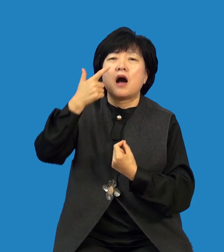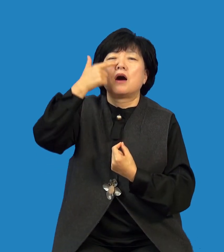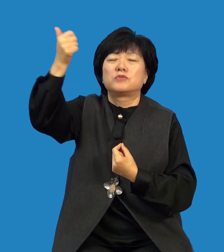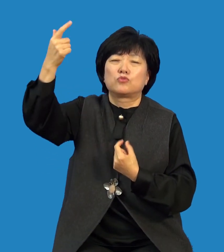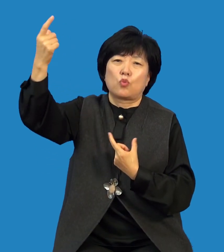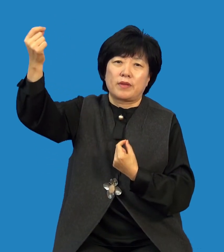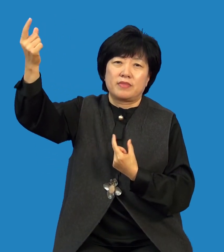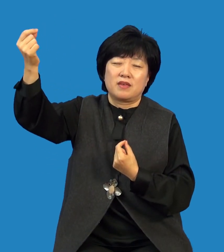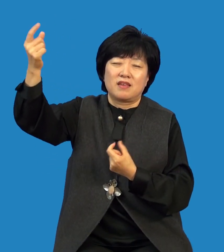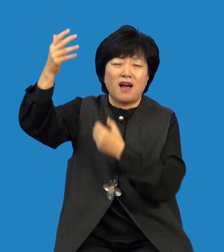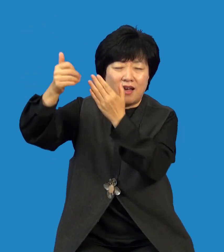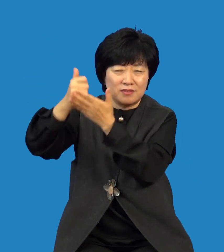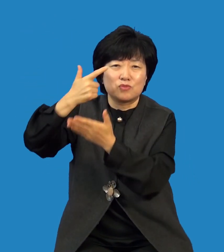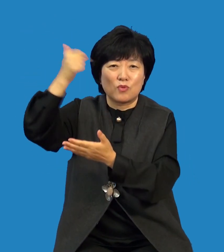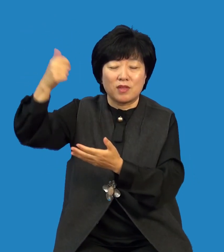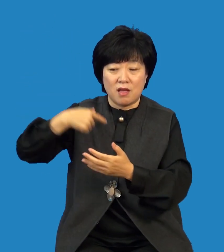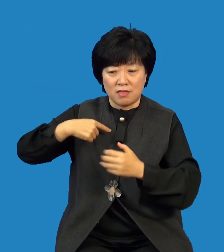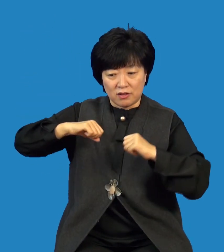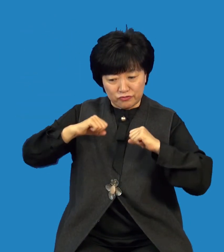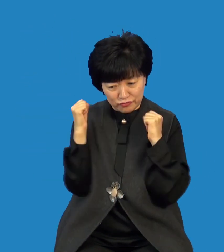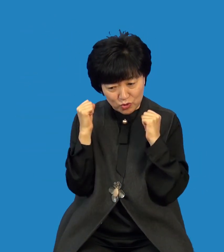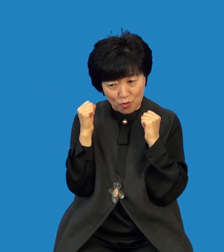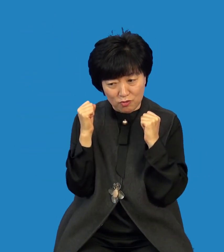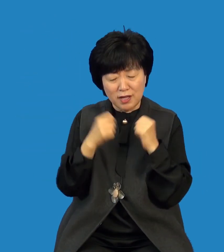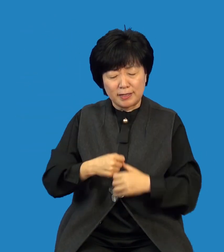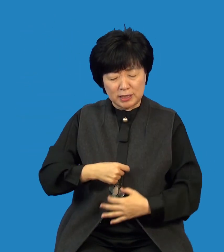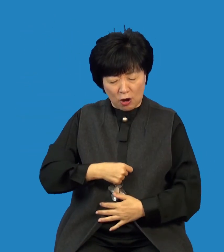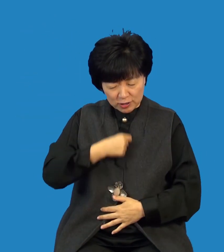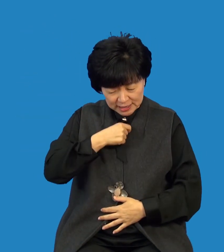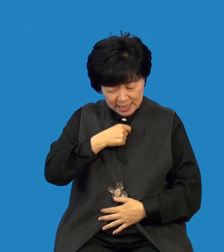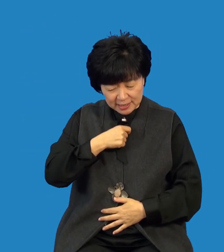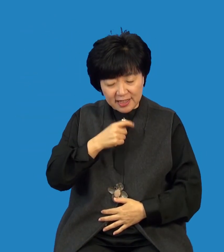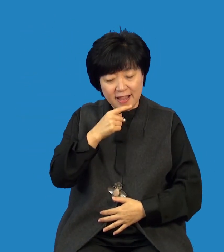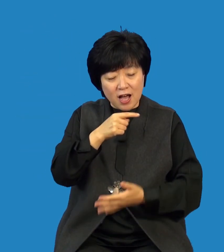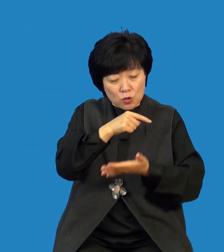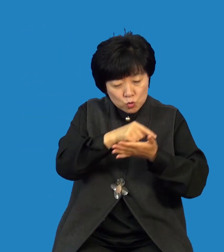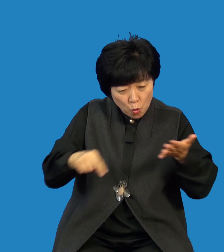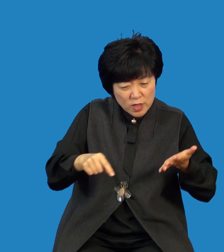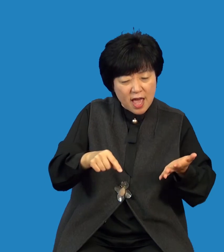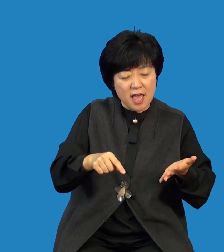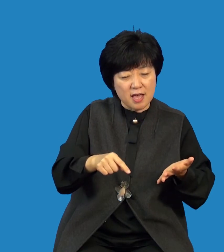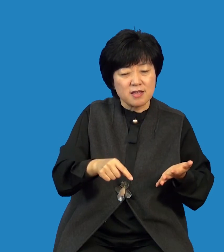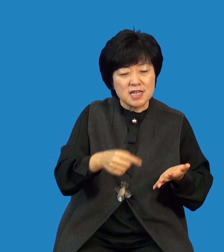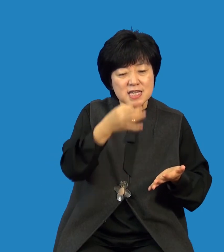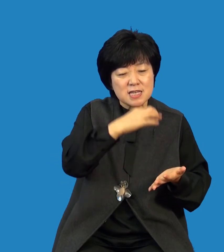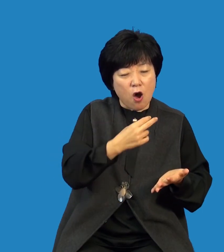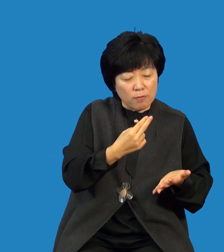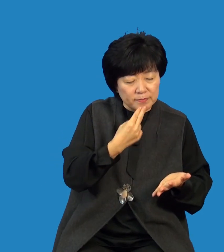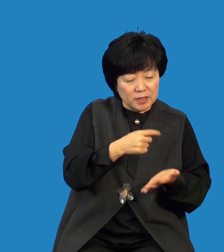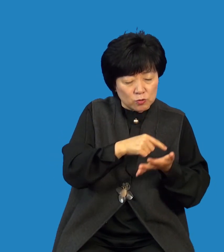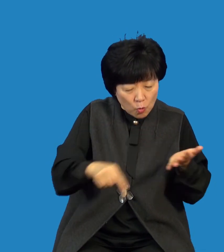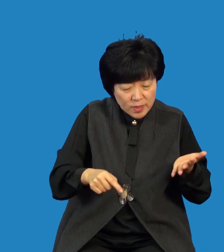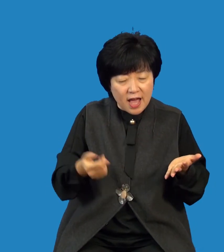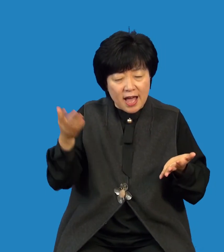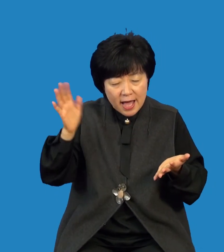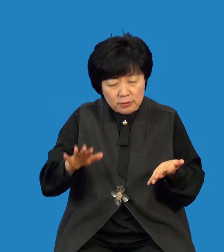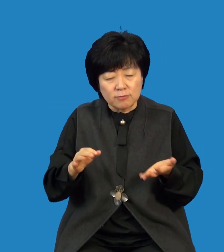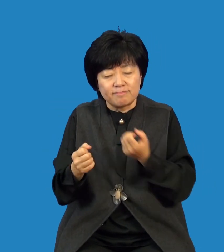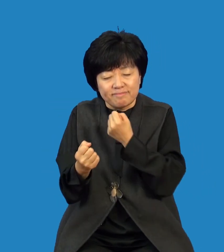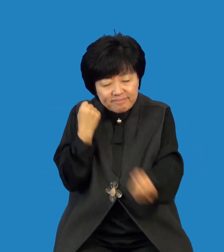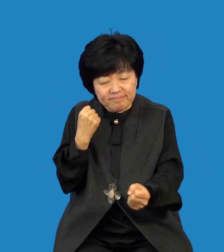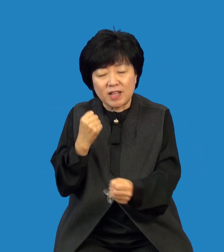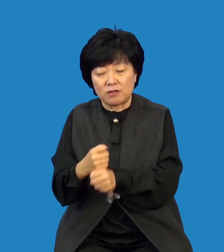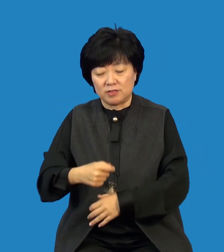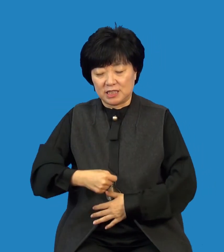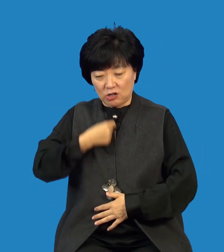하고 나니까 이 하나님과 함께 있는 게 막 그냥 이렇게 느껴지는 거예요. 그 안에 하나님의 임재가 있는 거예요. 근데 마치 어떤